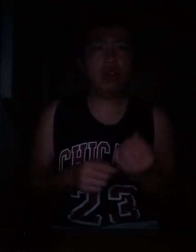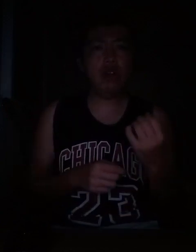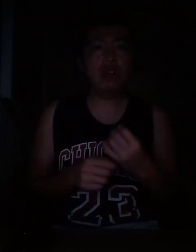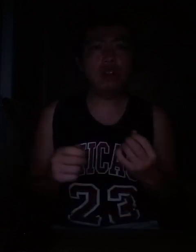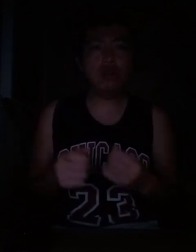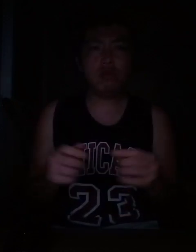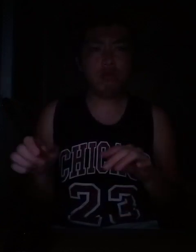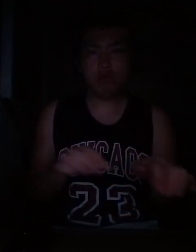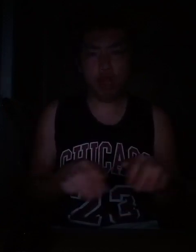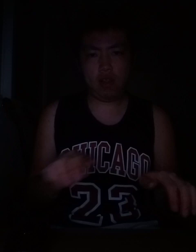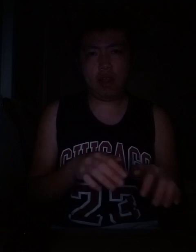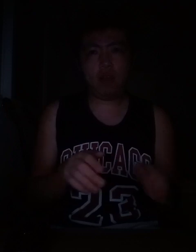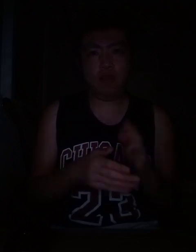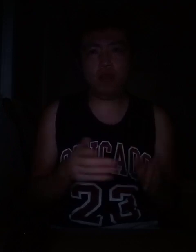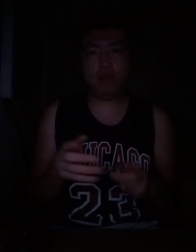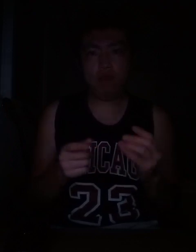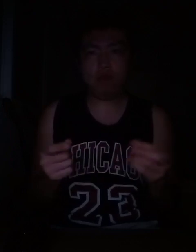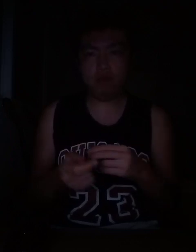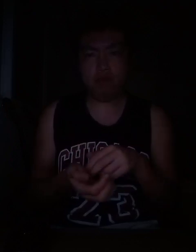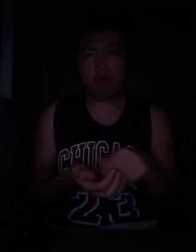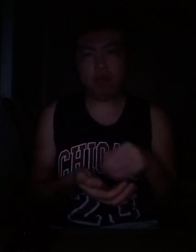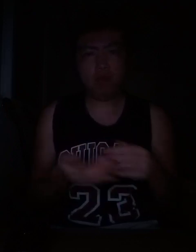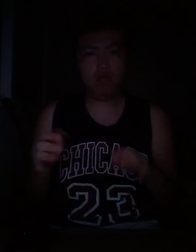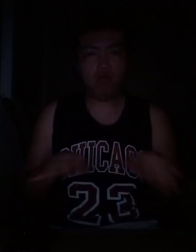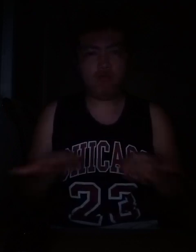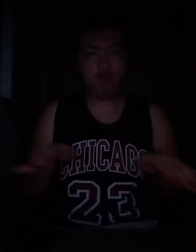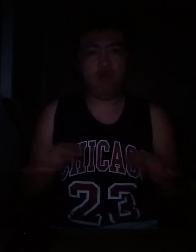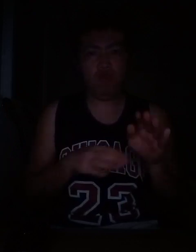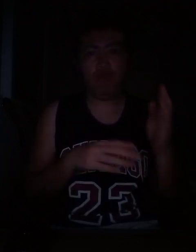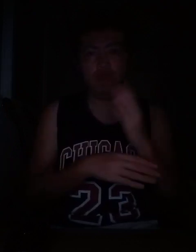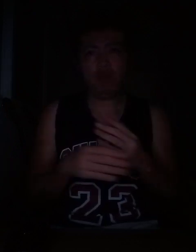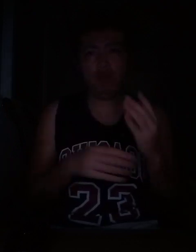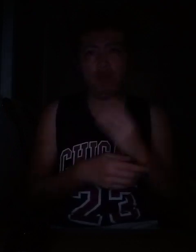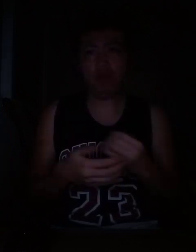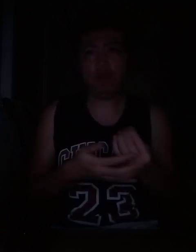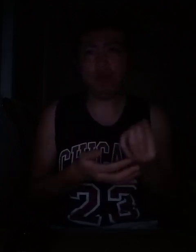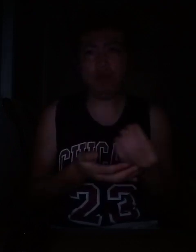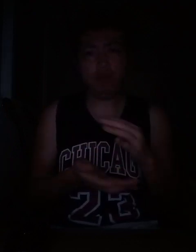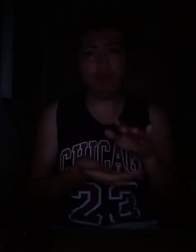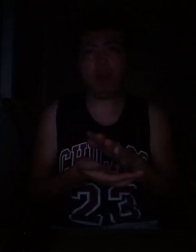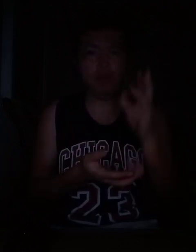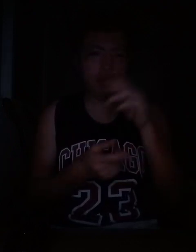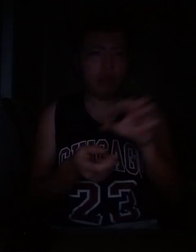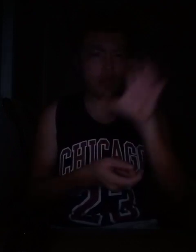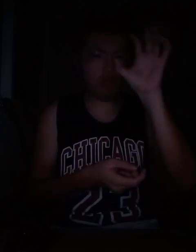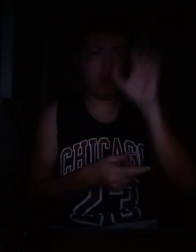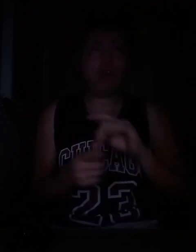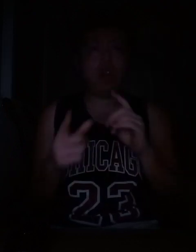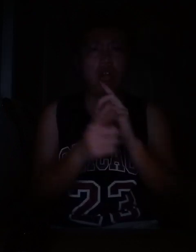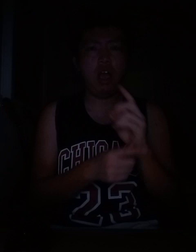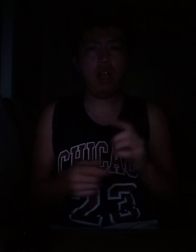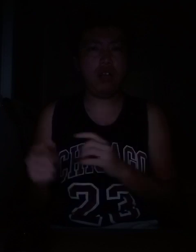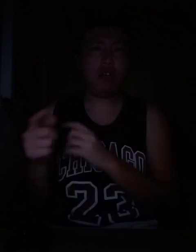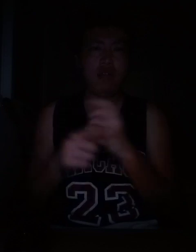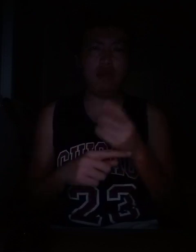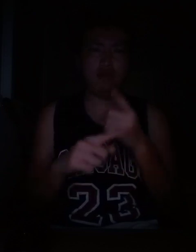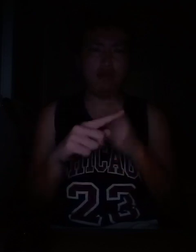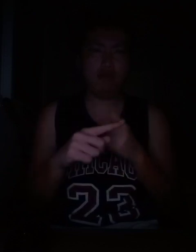발도 담그고 물놀이도 하고 싶고 했는데 태풍 온다 그래가지고 다 중재를 시키니까